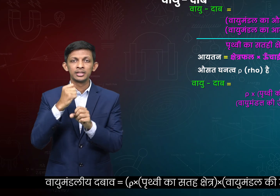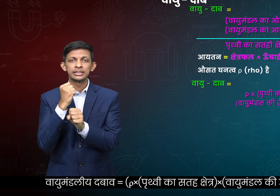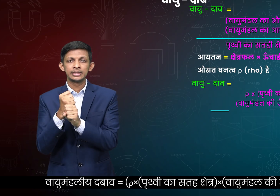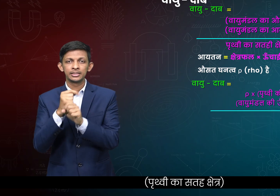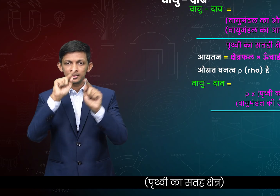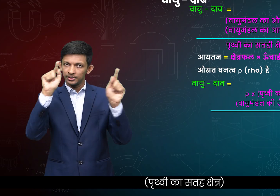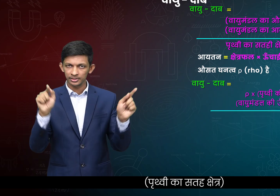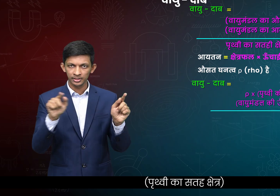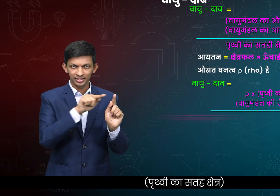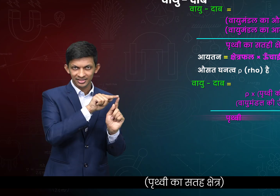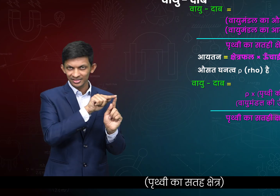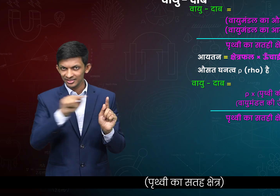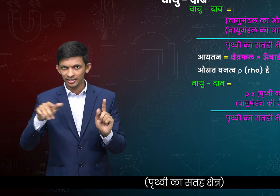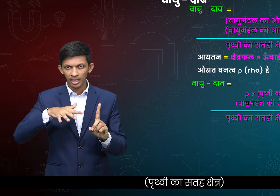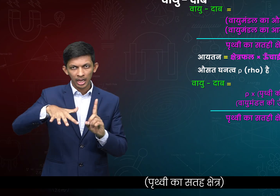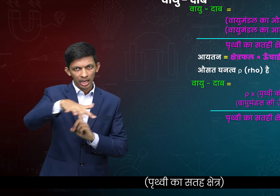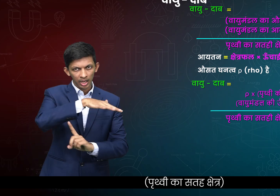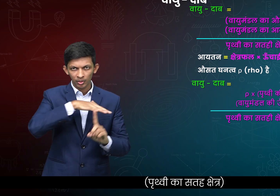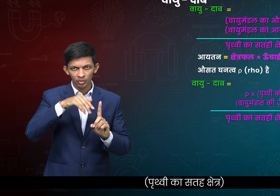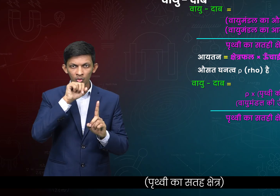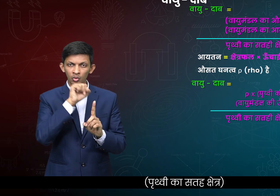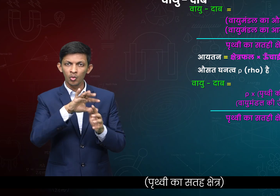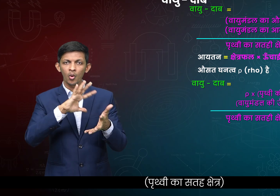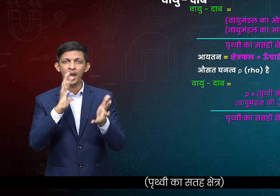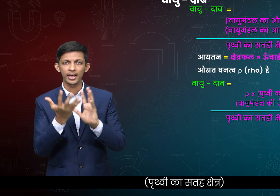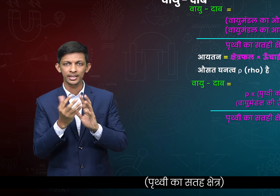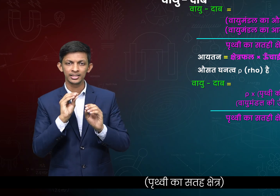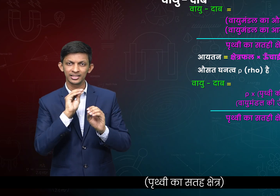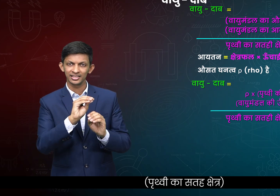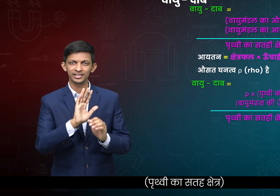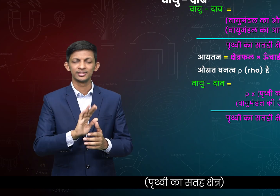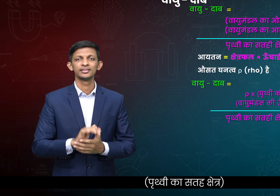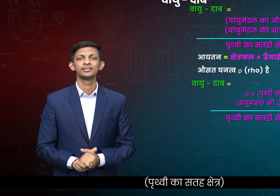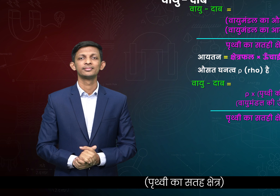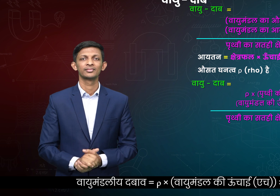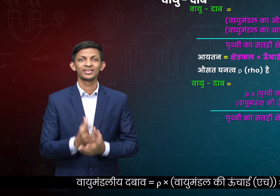g बाय पृथ्वी का सतह क्षेत्र।